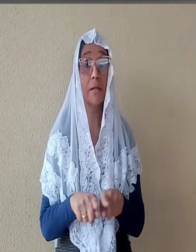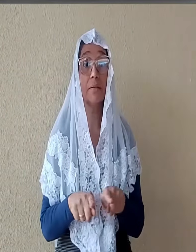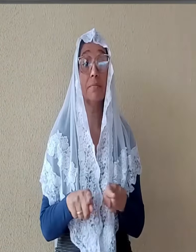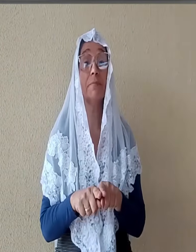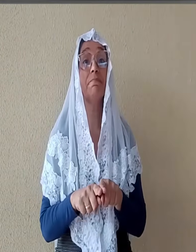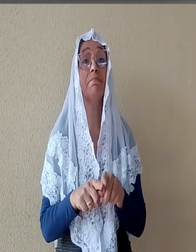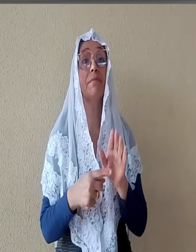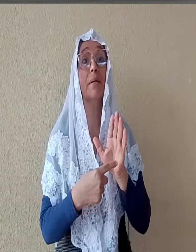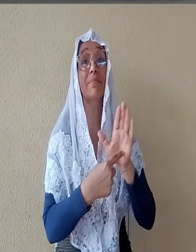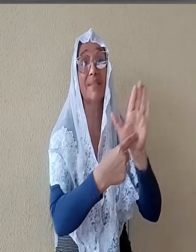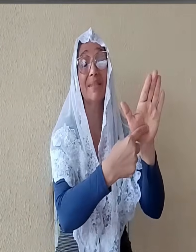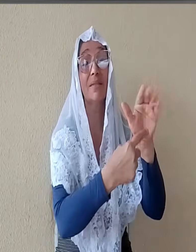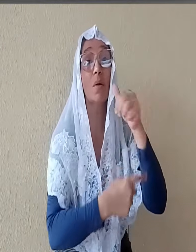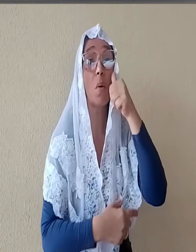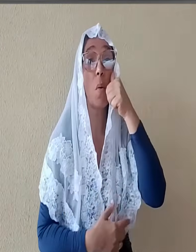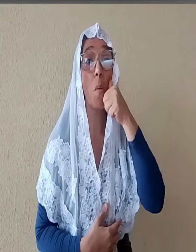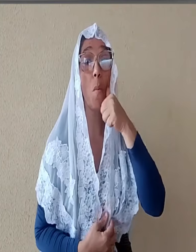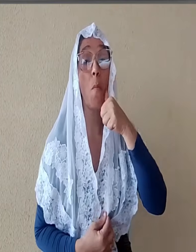com água.